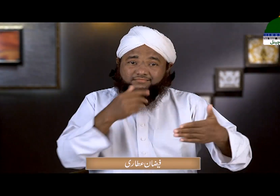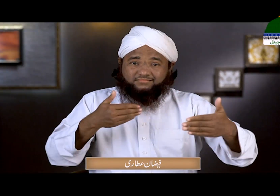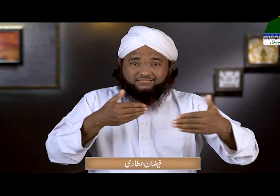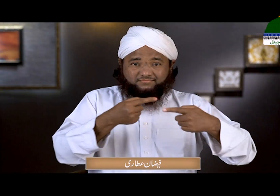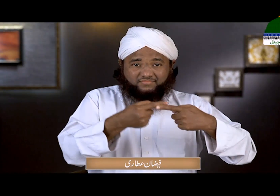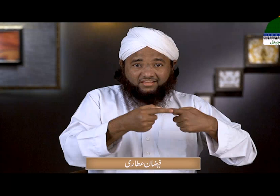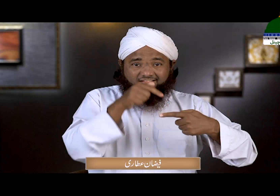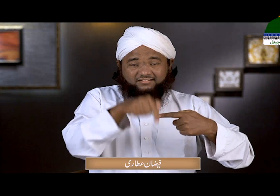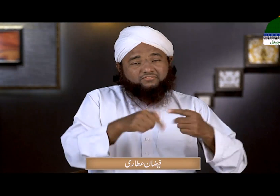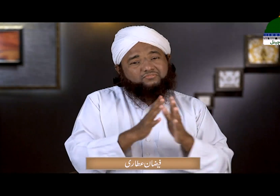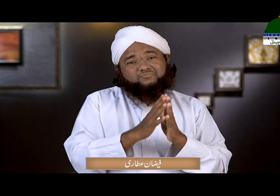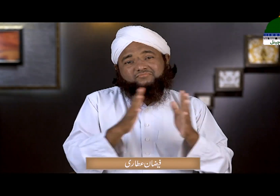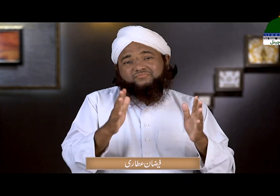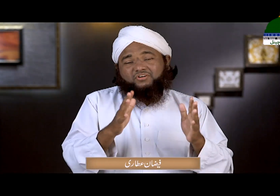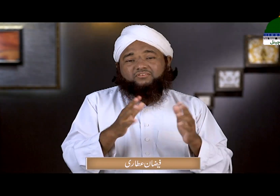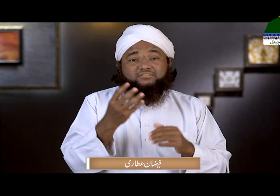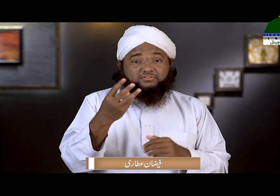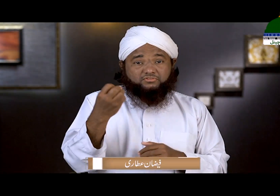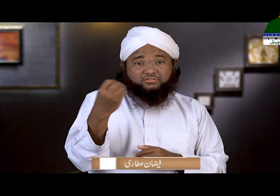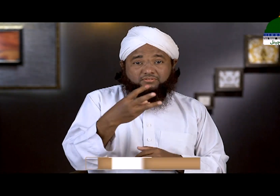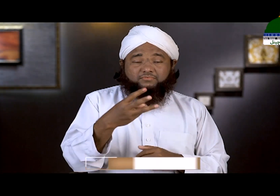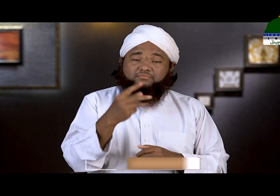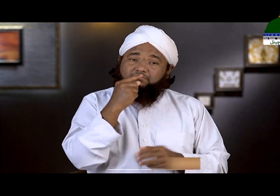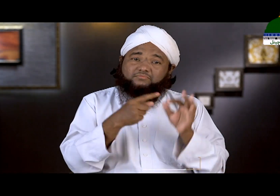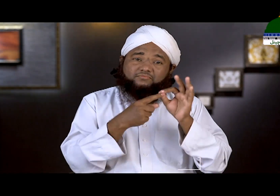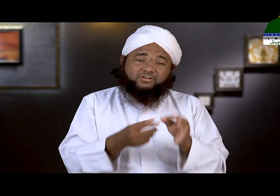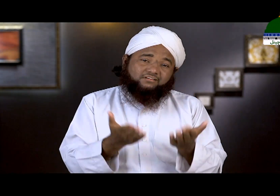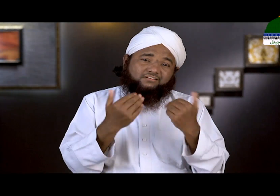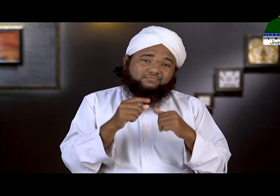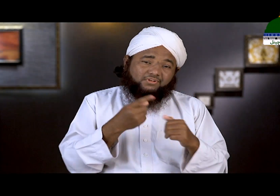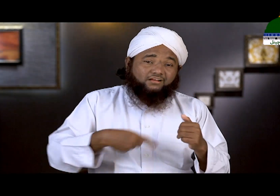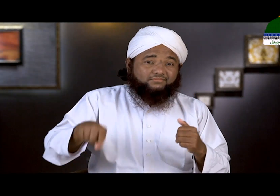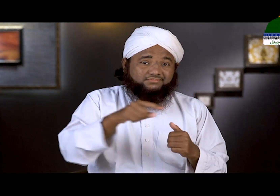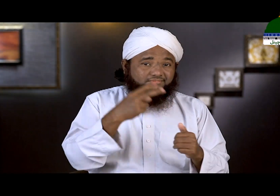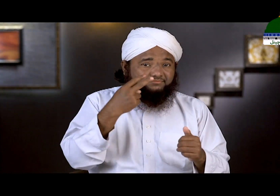سے مل جاتے ہیں۔ اللہ پاک ہم سب کو ایسی توفیق نصیب فرمائے، آمین